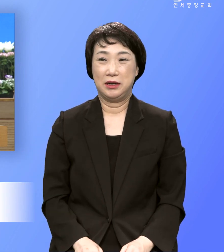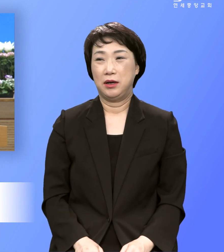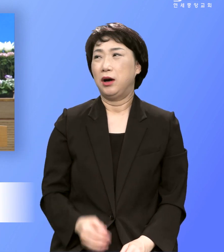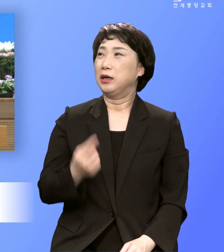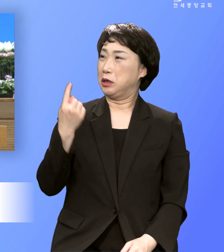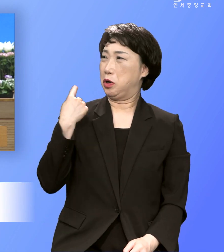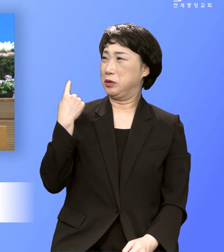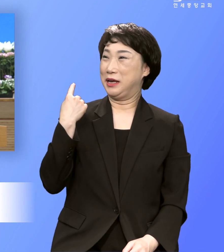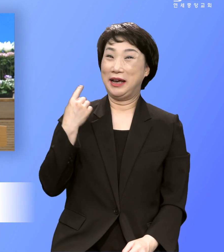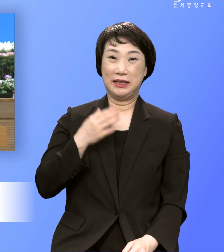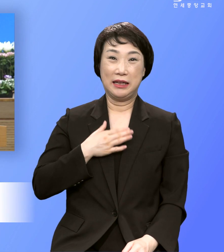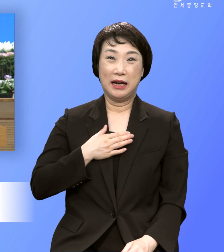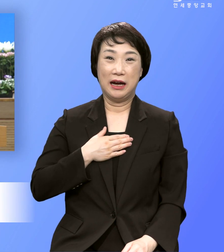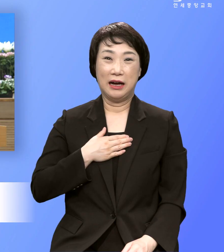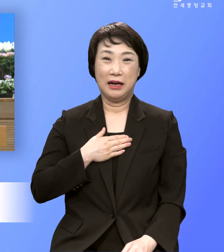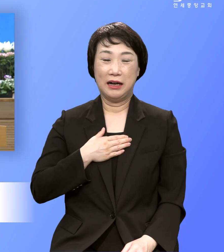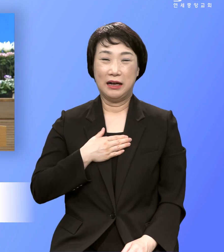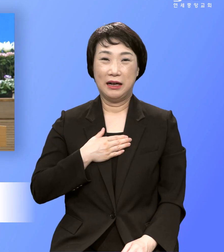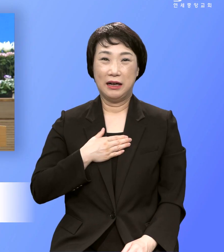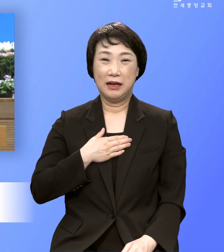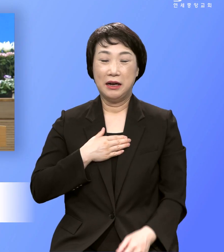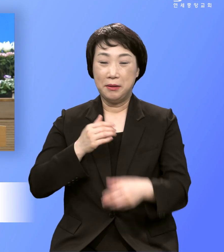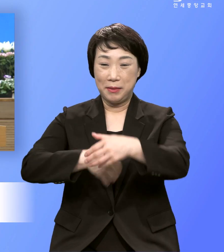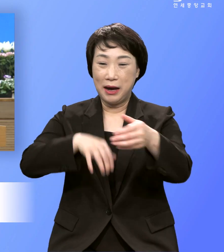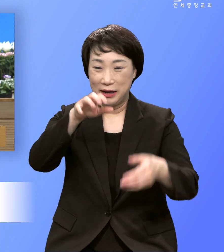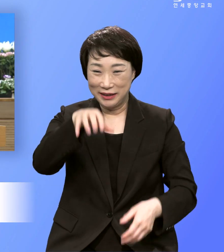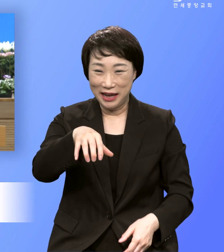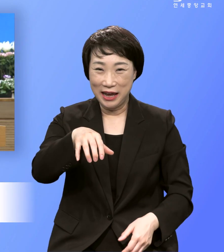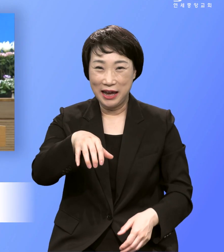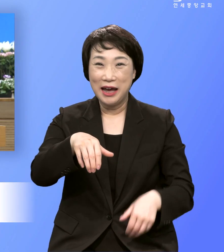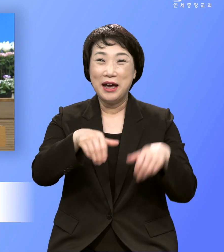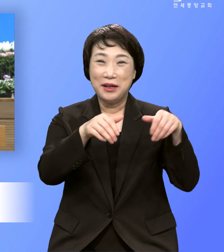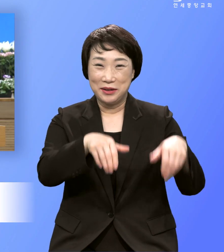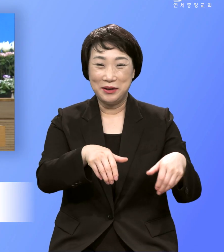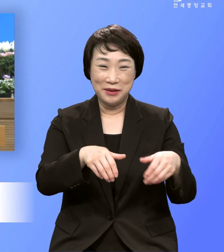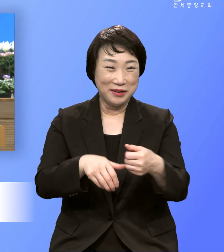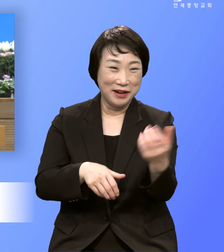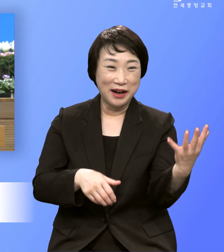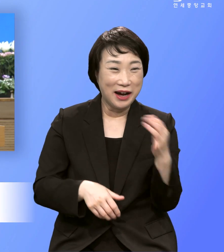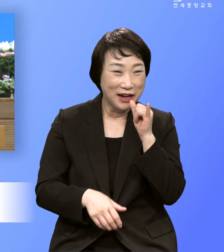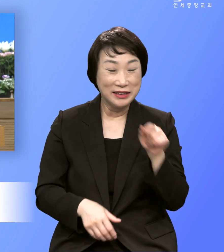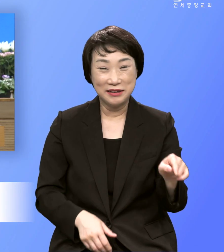어제도 내가 그랬어요. 내 방에 있는 식구들에게